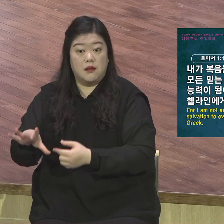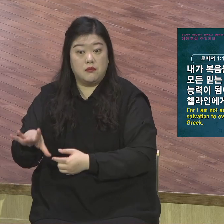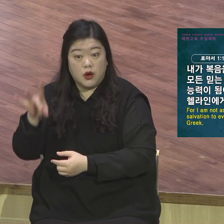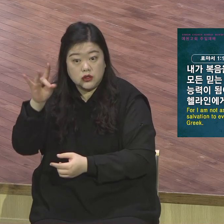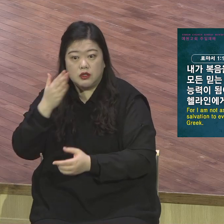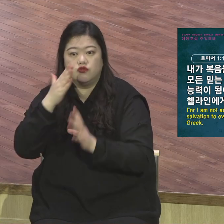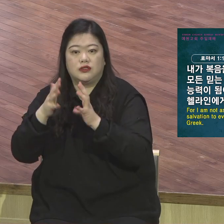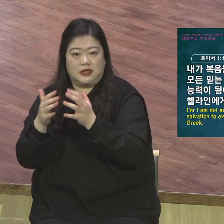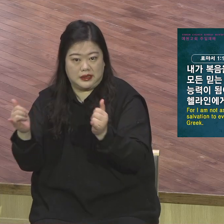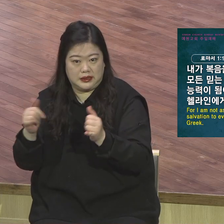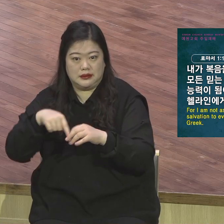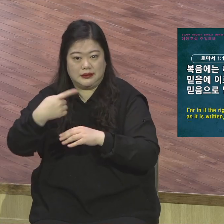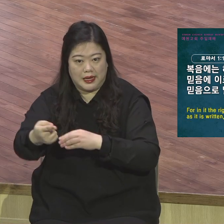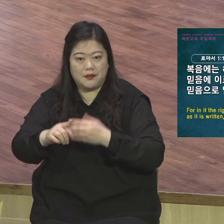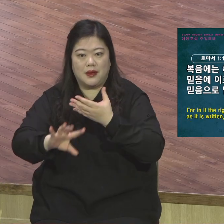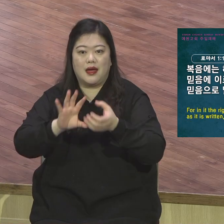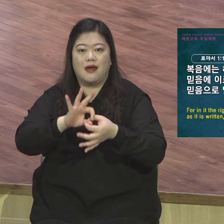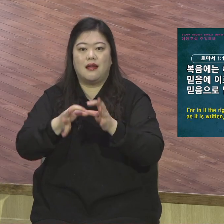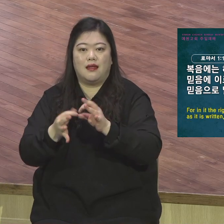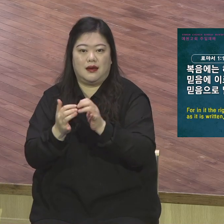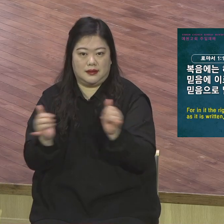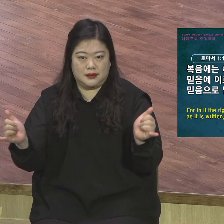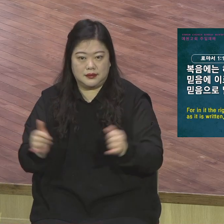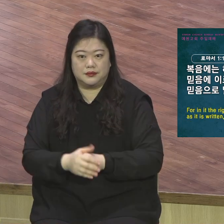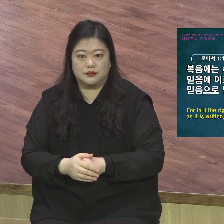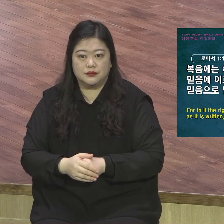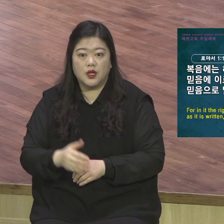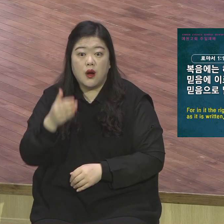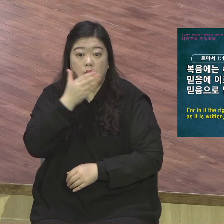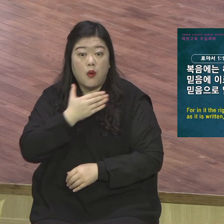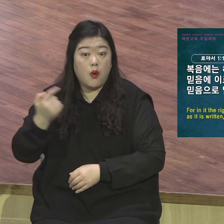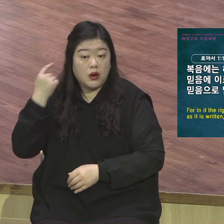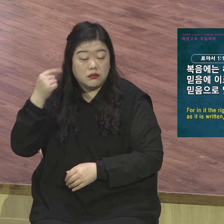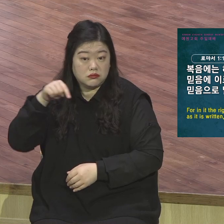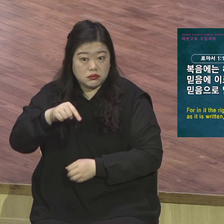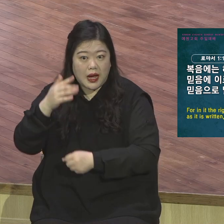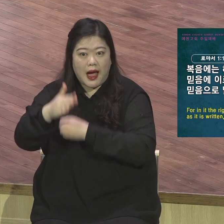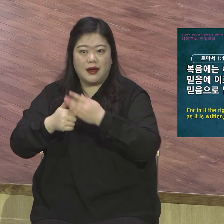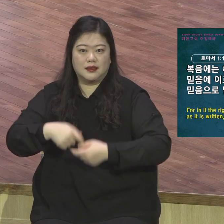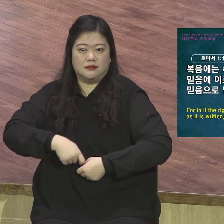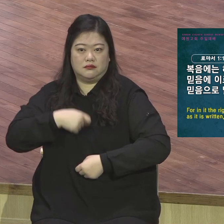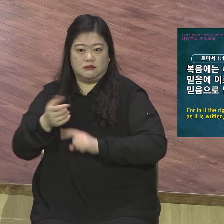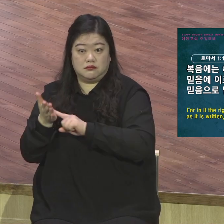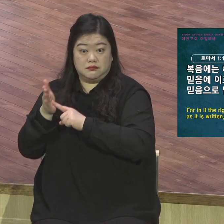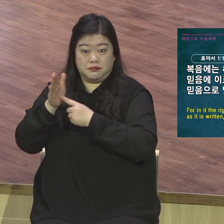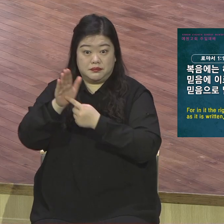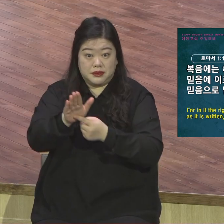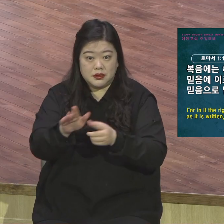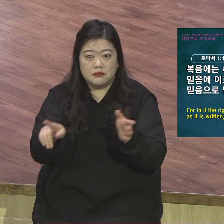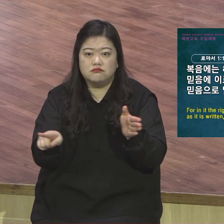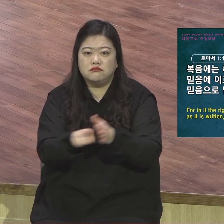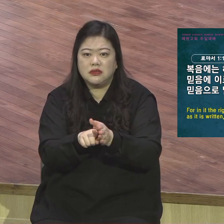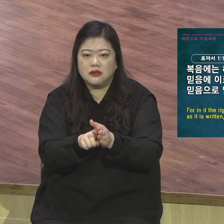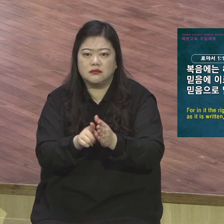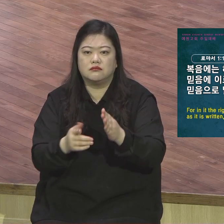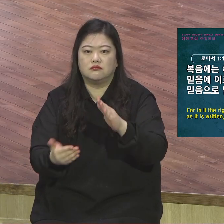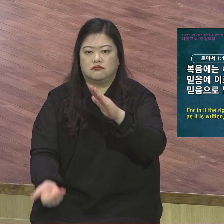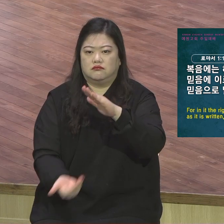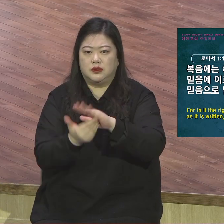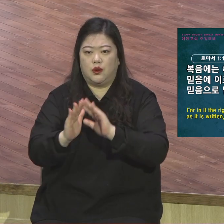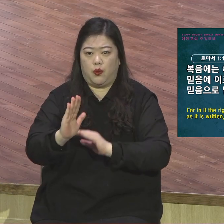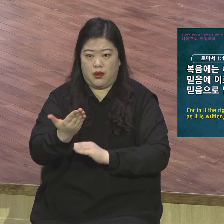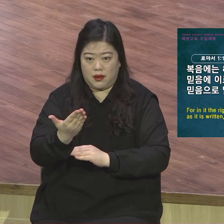유대인에게요 그리고 헬라인에게로다. 복음에는 하나님의 의가 나타나서 믿음으로 믿음에 이르게 하나니 기록된